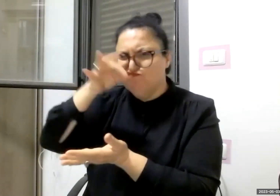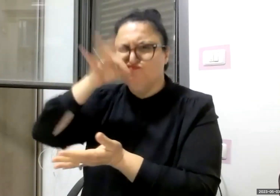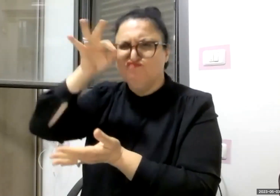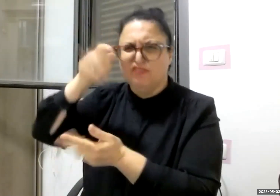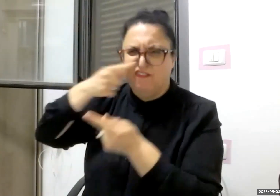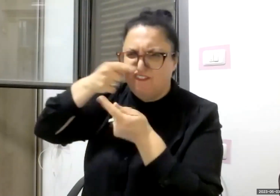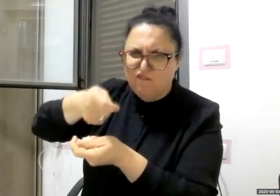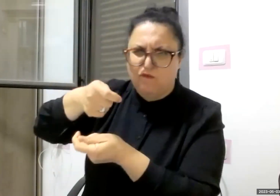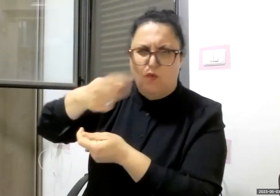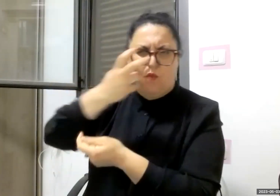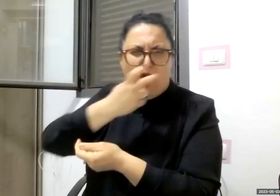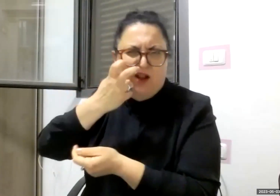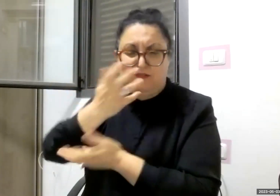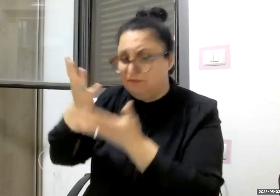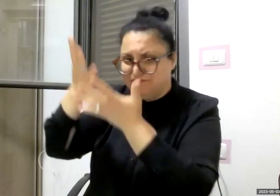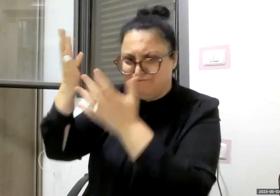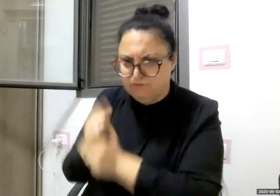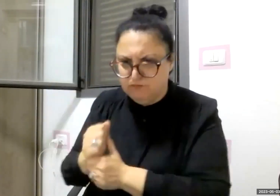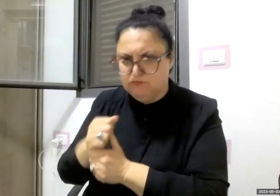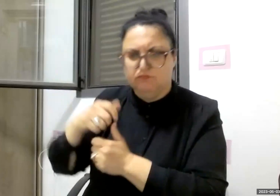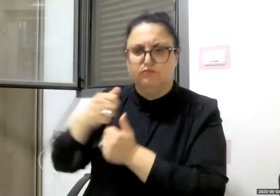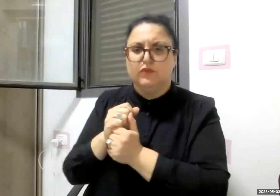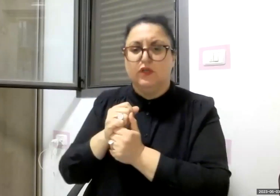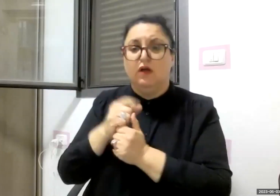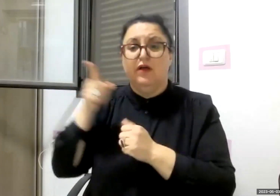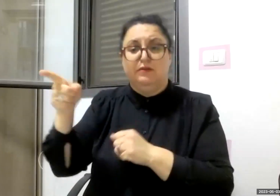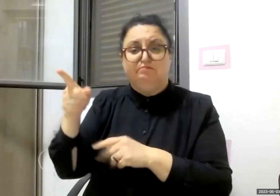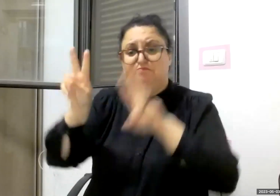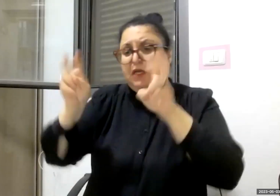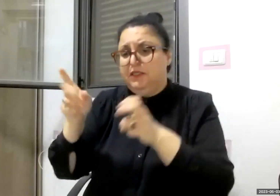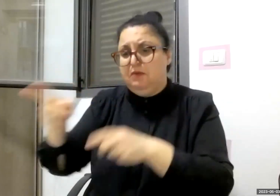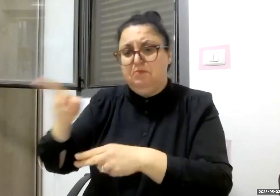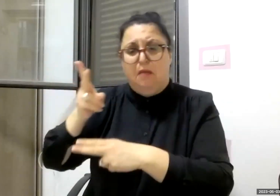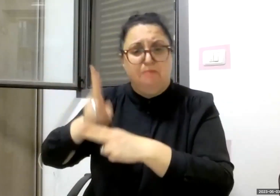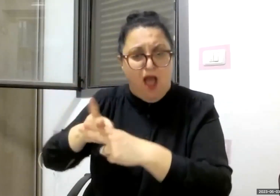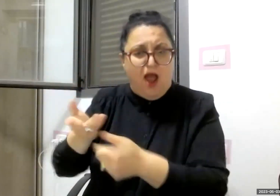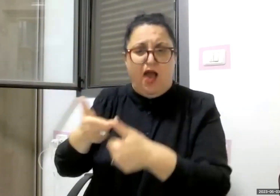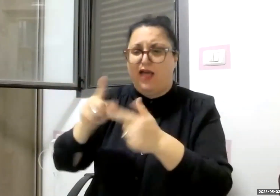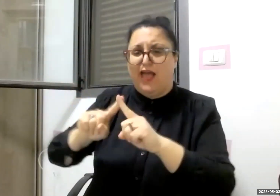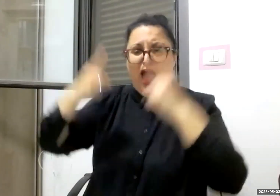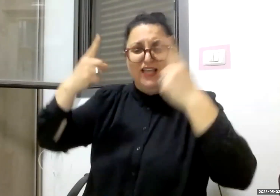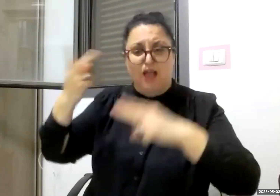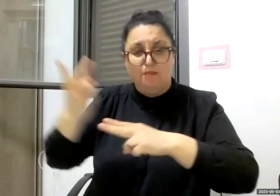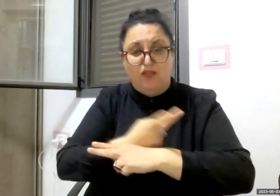שצריך לתקן, לשפר, אם זה מבחינה שפתית, מגדירים את זה